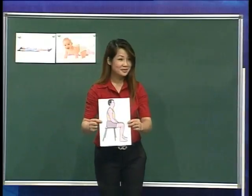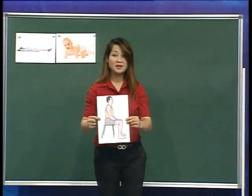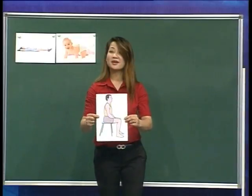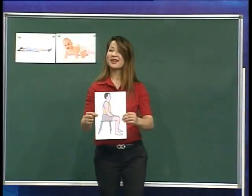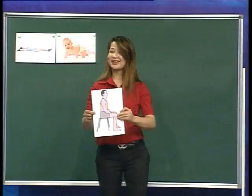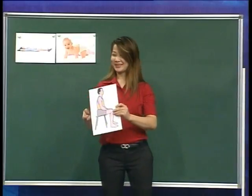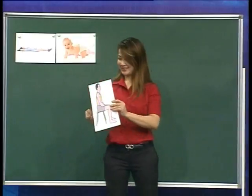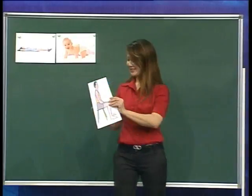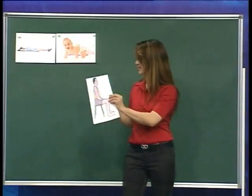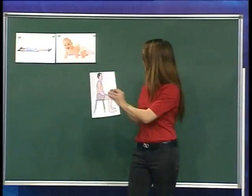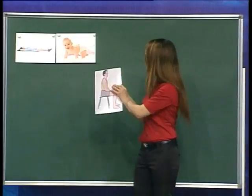Chúng ta hãy cùng quan sát bức tranh tiếp theo